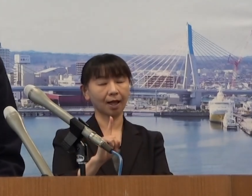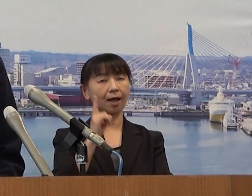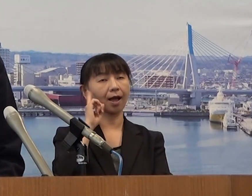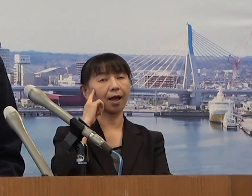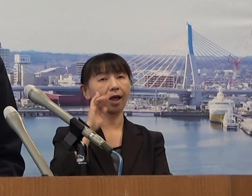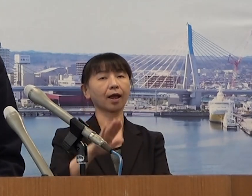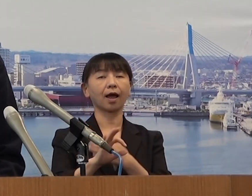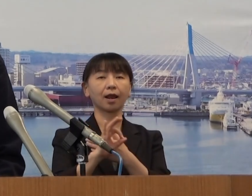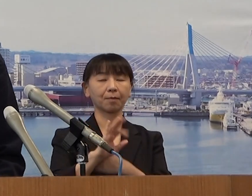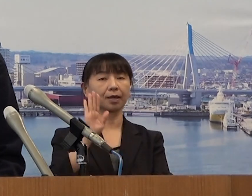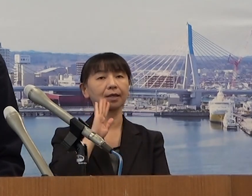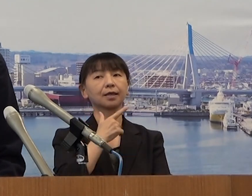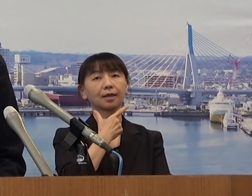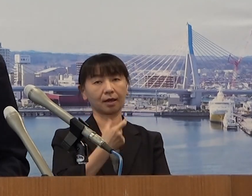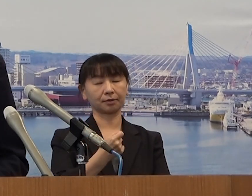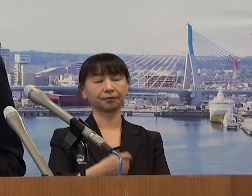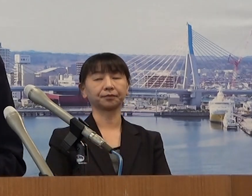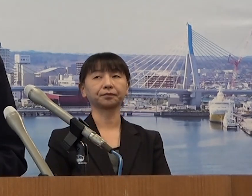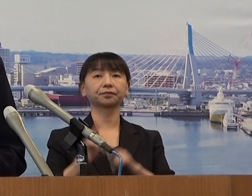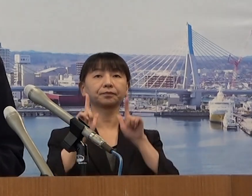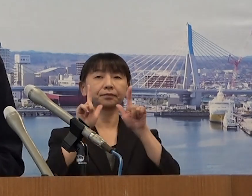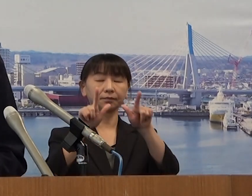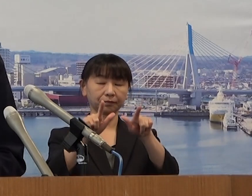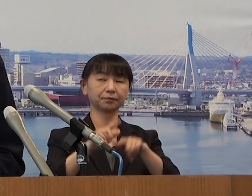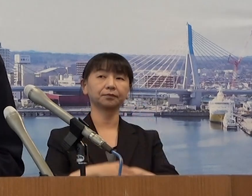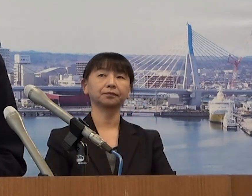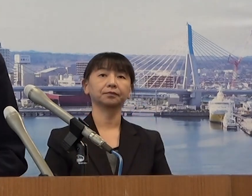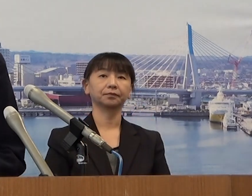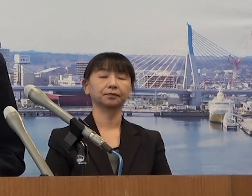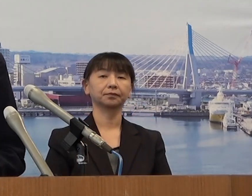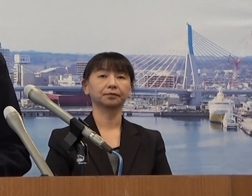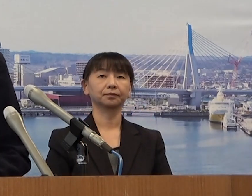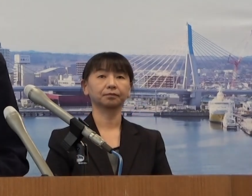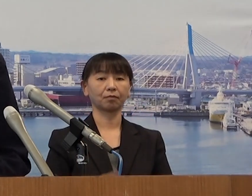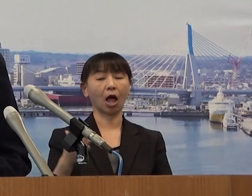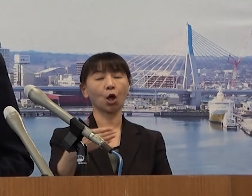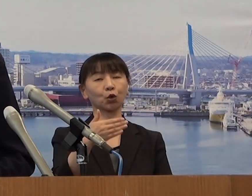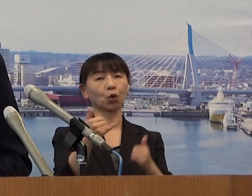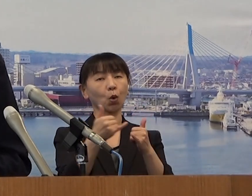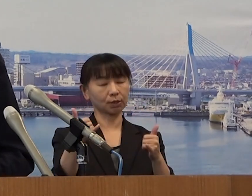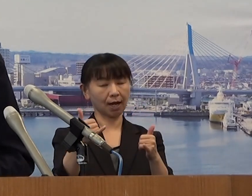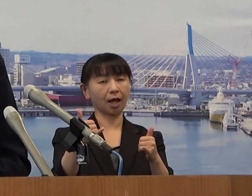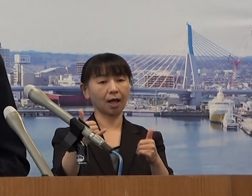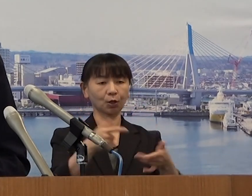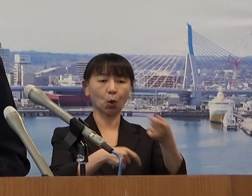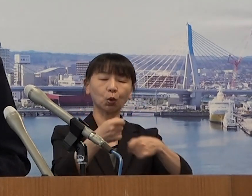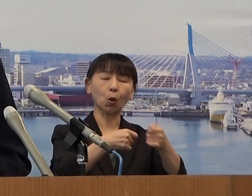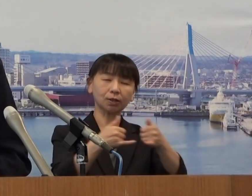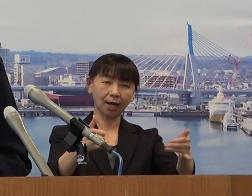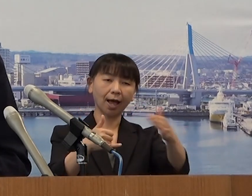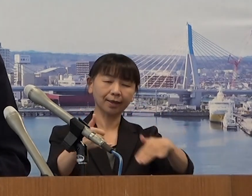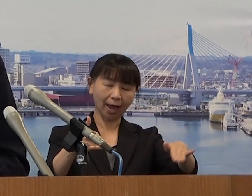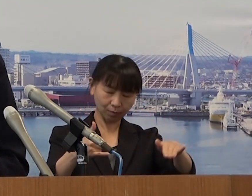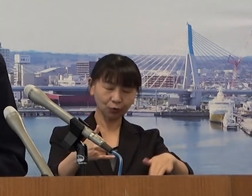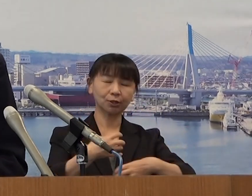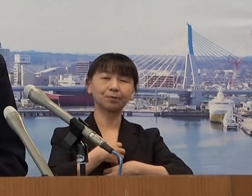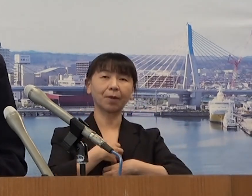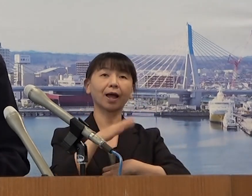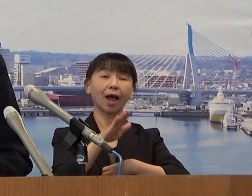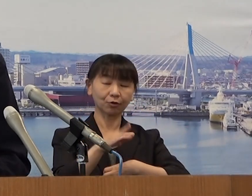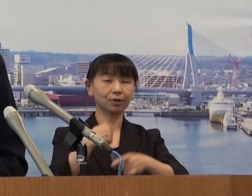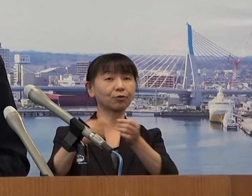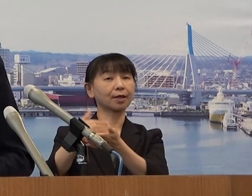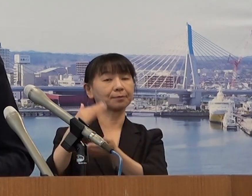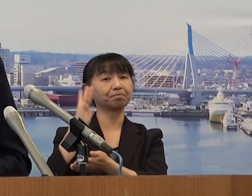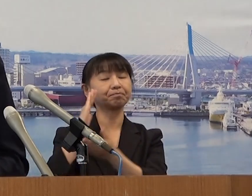かせください。 はい、やはりあれ漁業者の方がだいぶ心配されているというふうに聞いておりますので、そうい